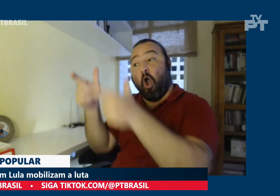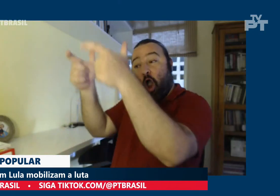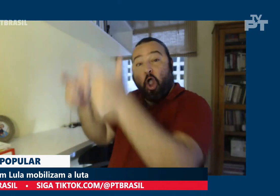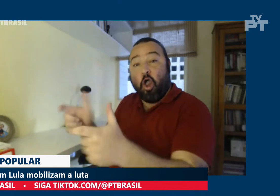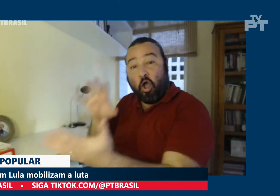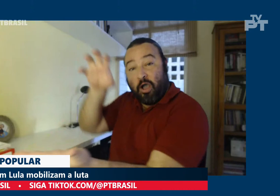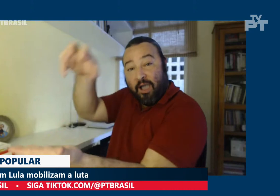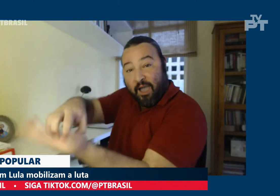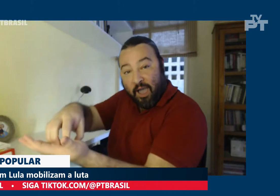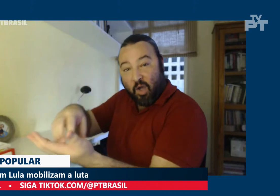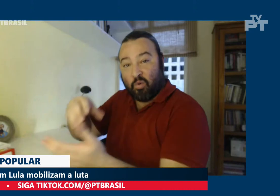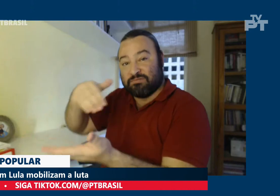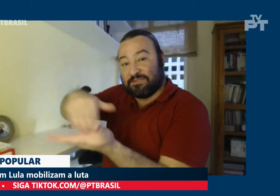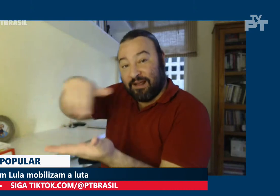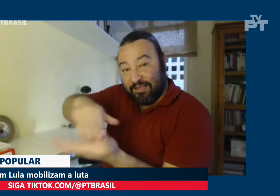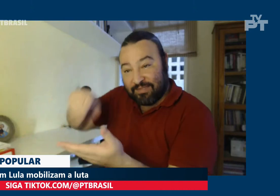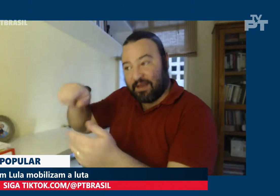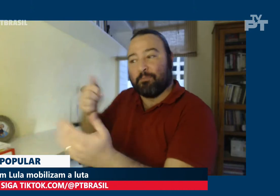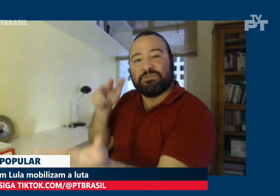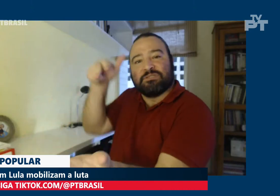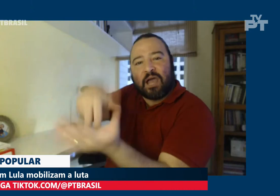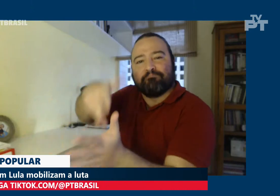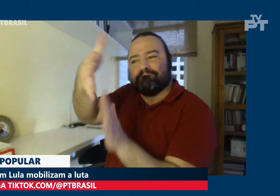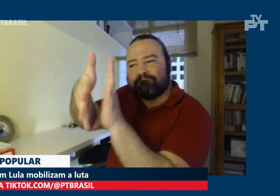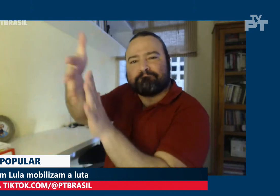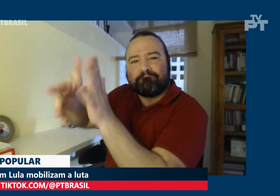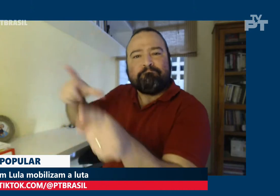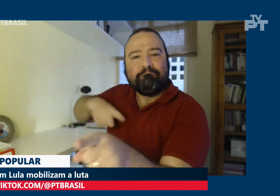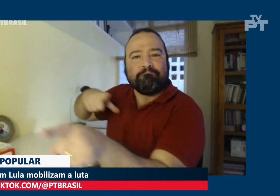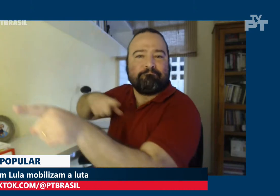isso é preciso, né? As mídias sociais, falta